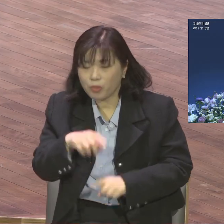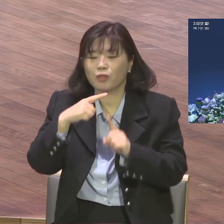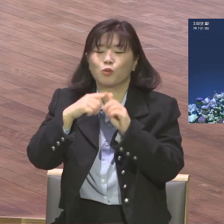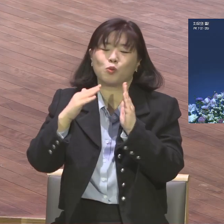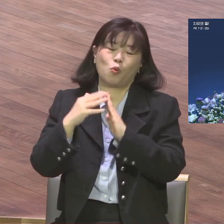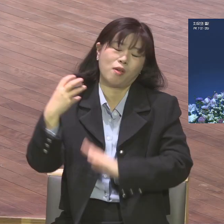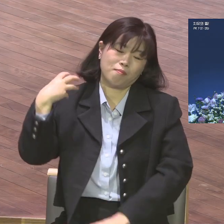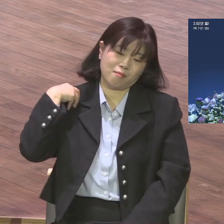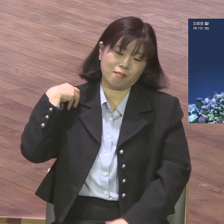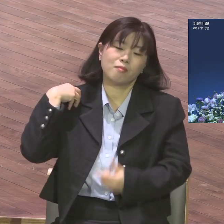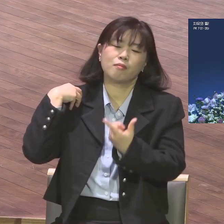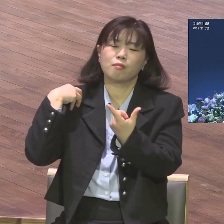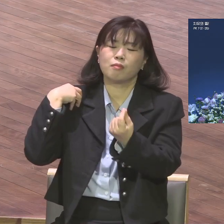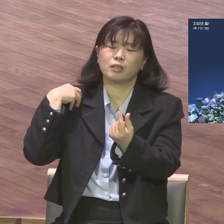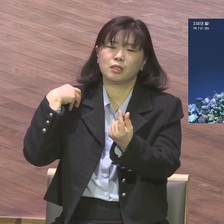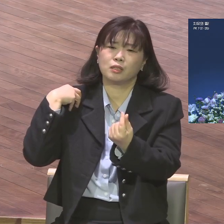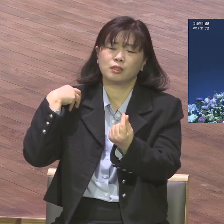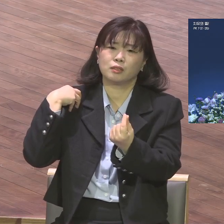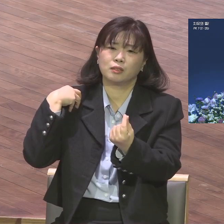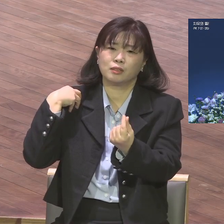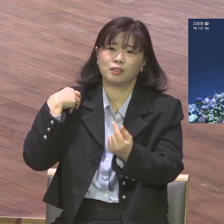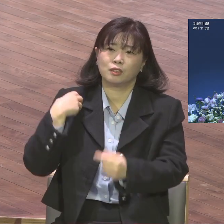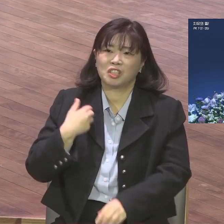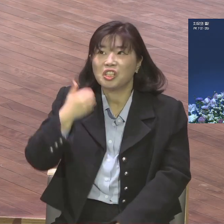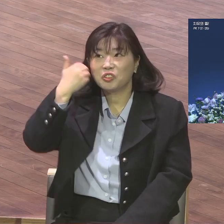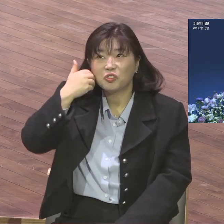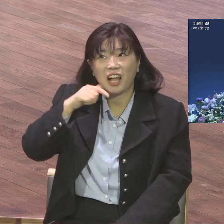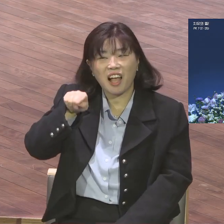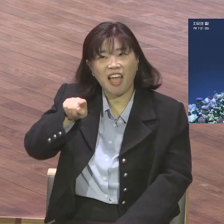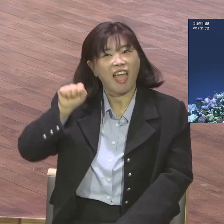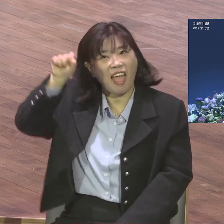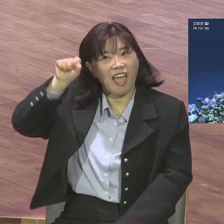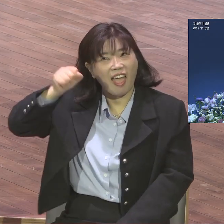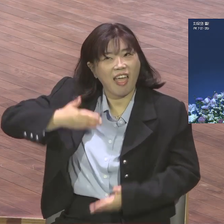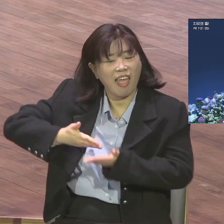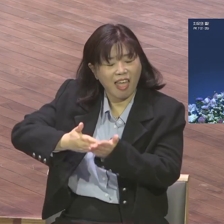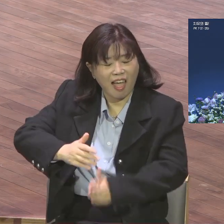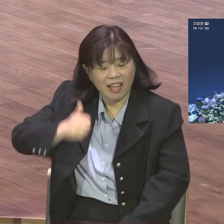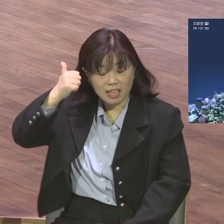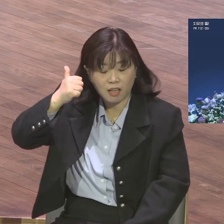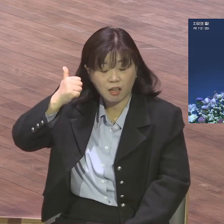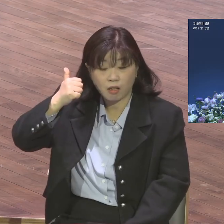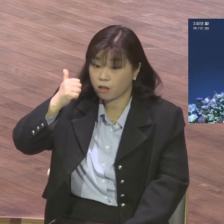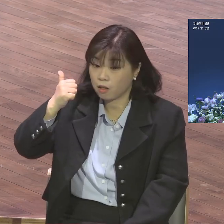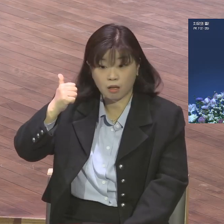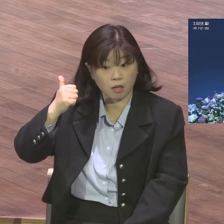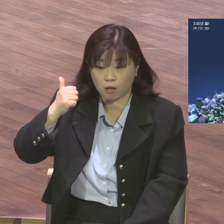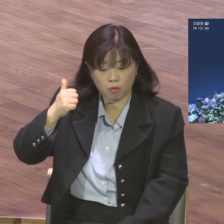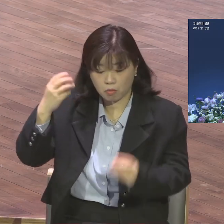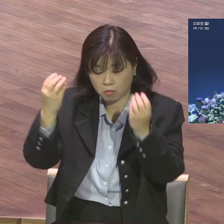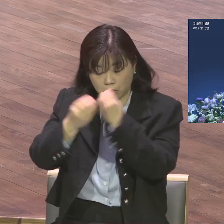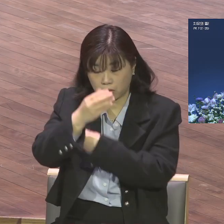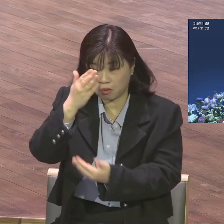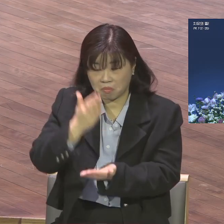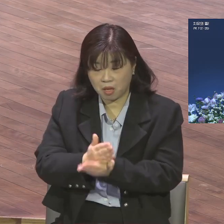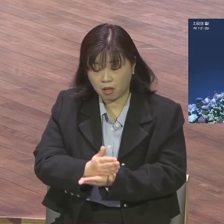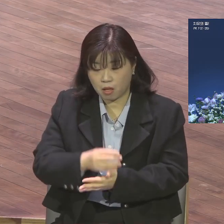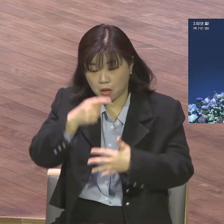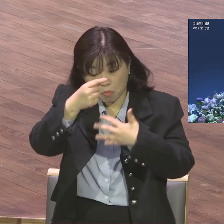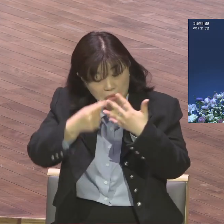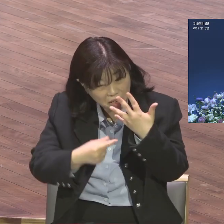이것은요 어느 누가 주장한 것이 아니에요. 성경에 나와 있는 것이 이건 무슨 프로그램이